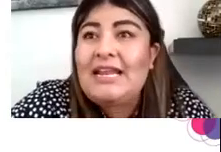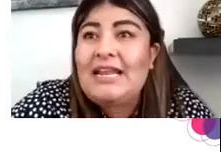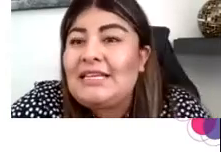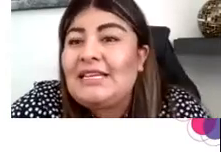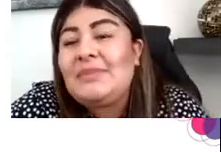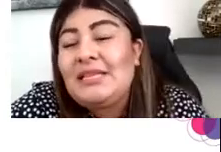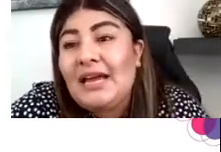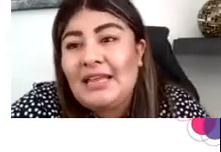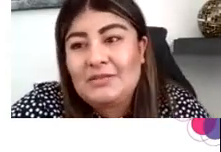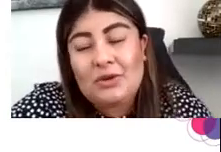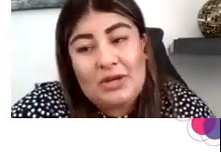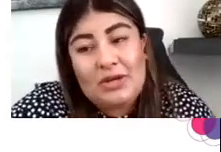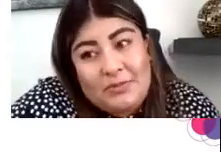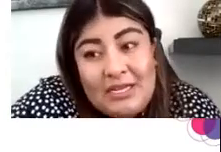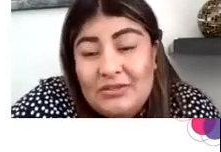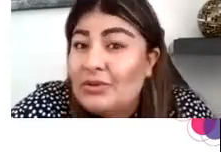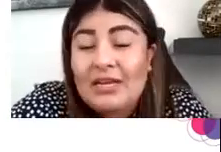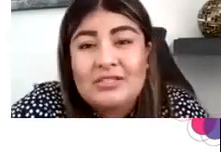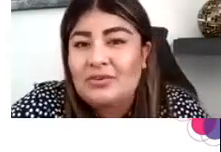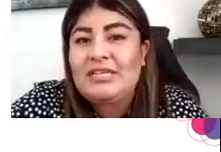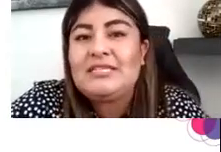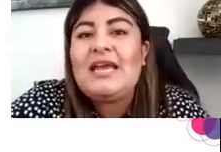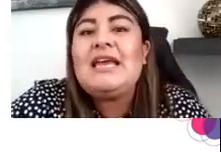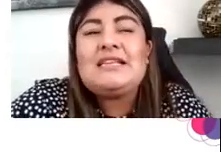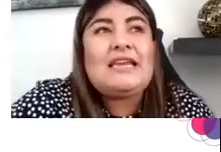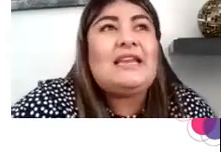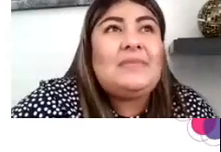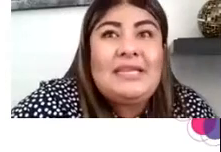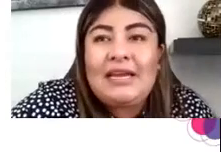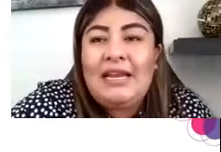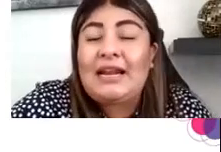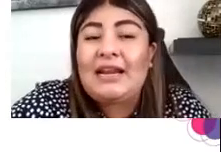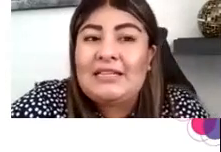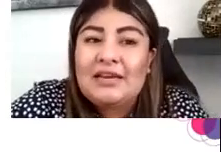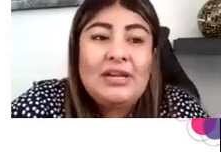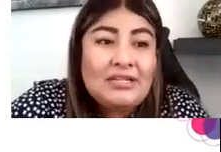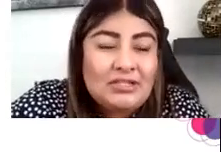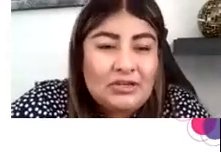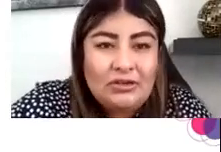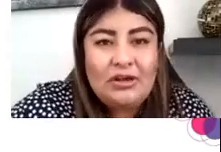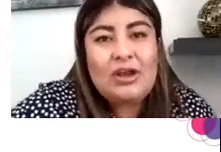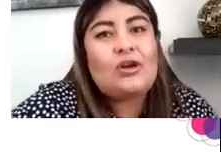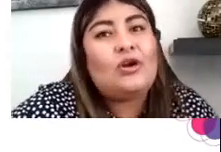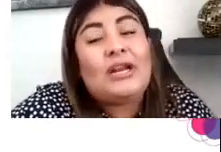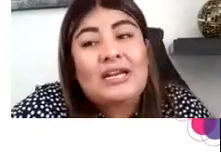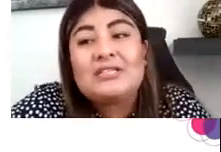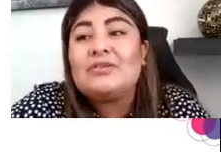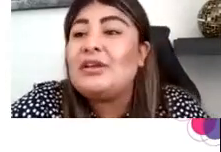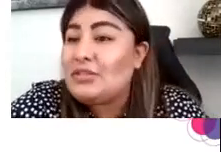nacen limitadas, porque las personas no son acciones. Se limitan a realizar una acción como el resto de los